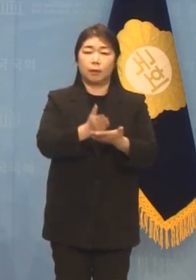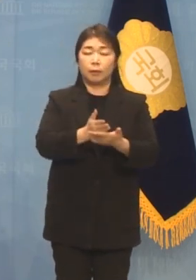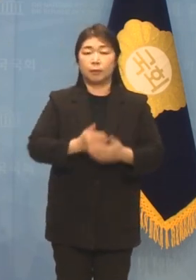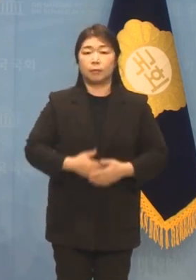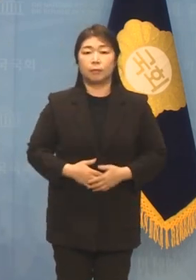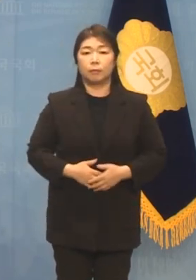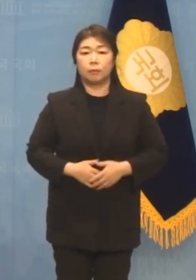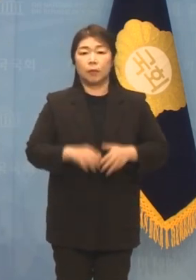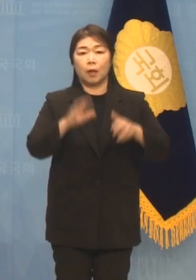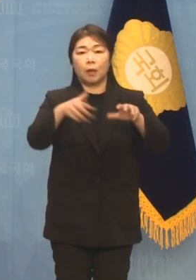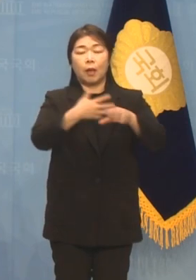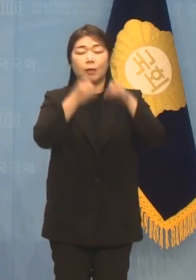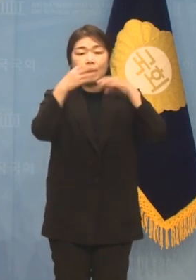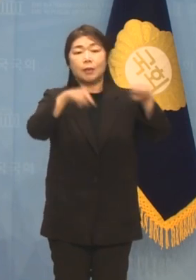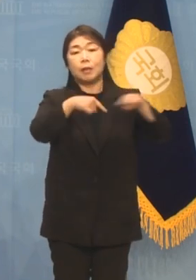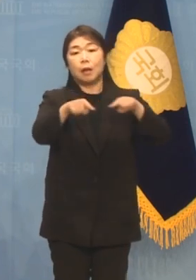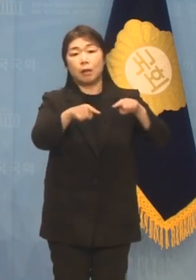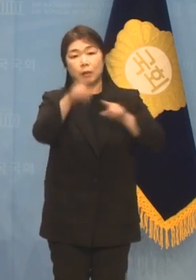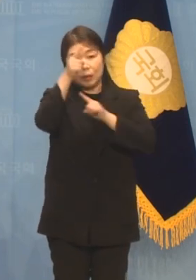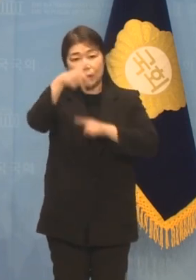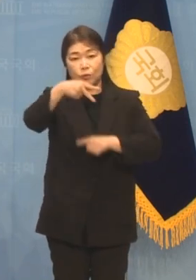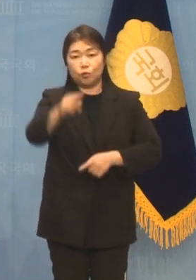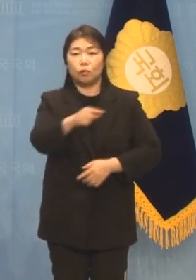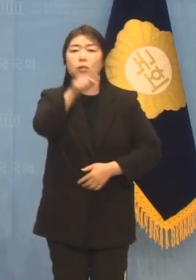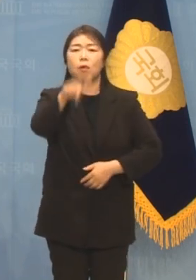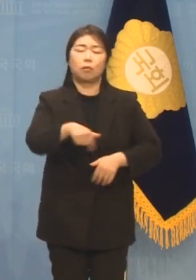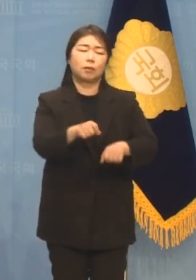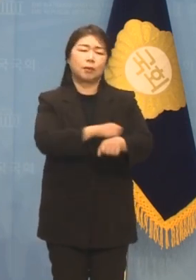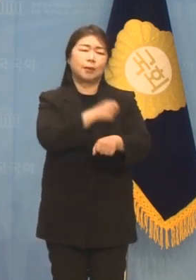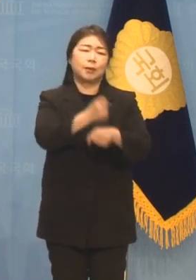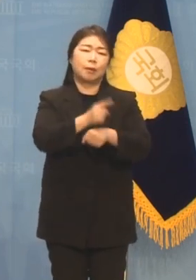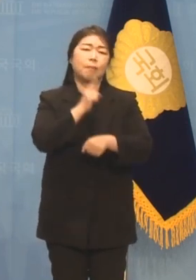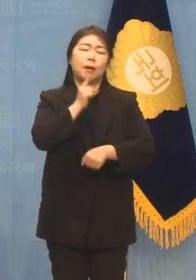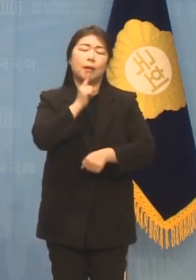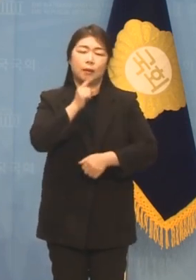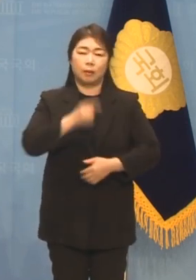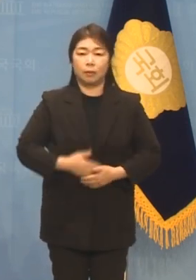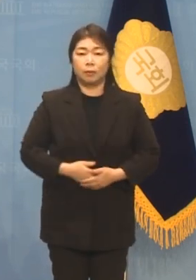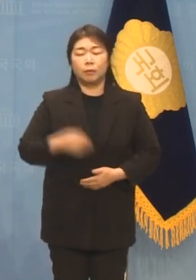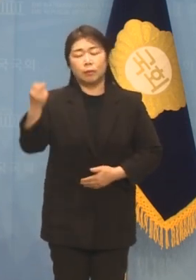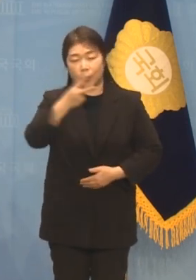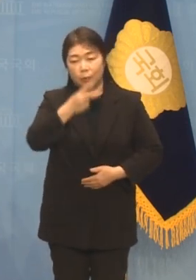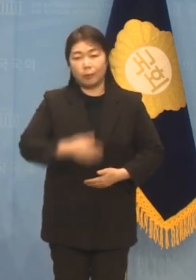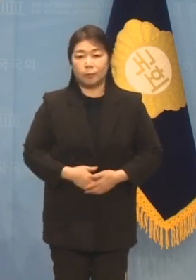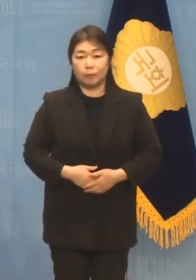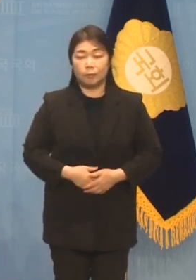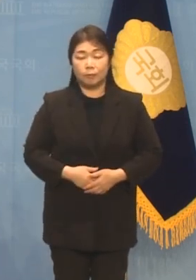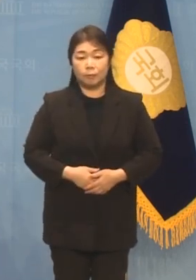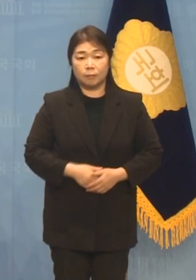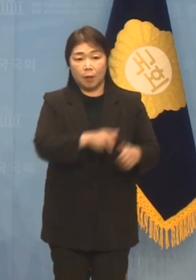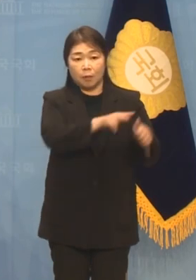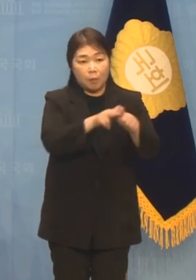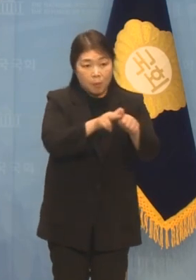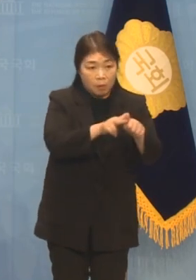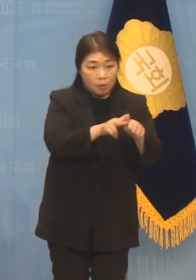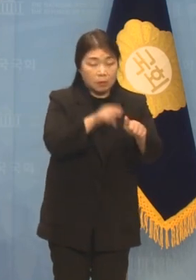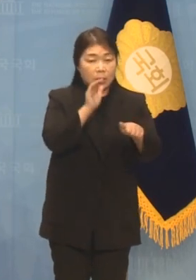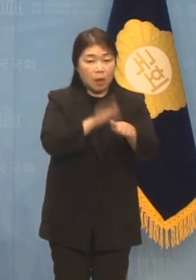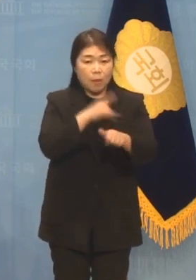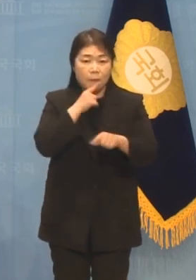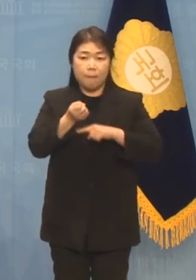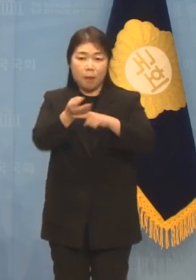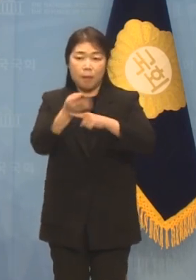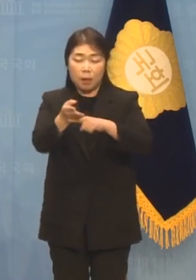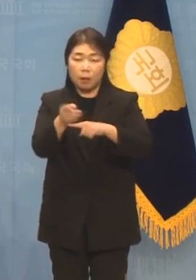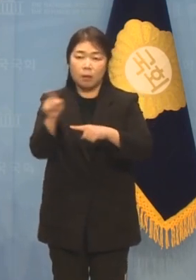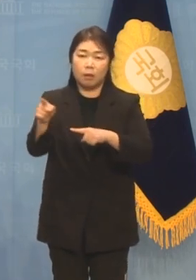개혁신당 이준석 대표 주특기가 또 나왔습니다. 잘못된 정보로 호도하며 상대를 깎아내리기 바쁜 건